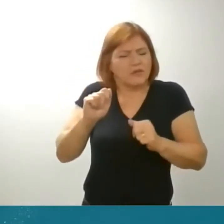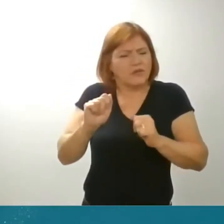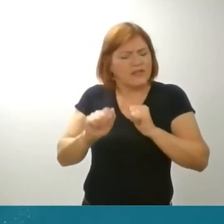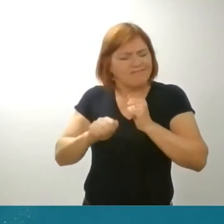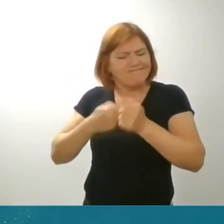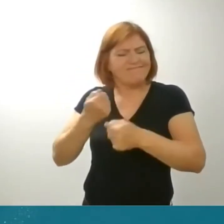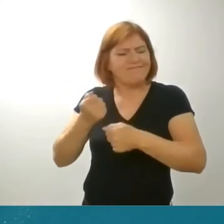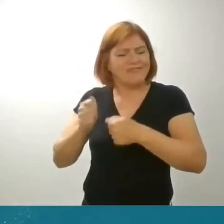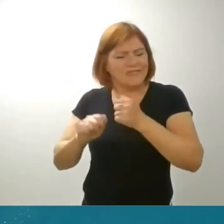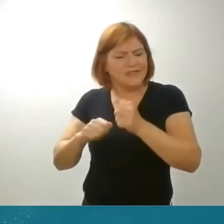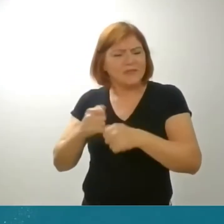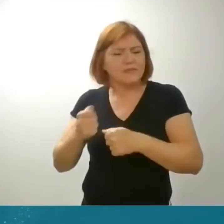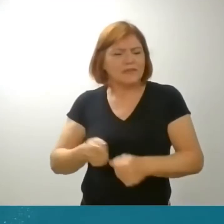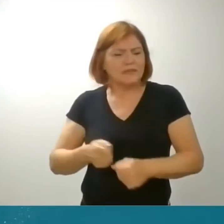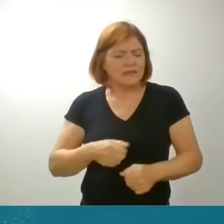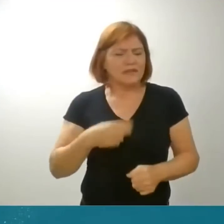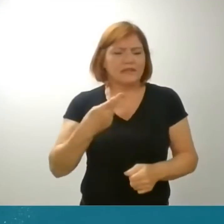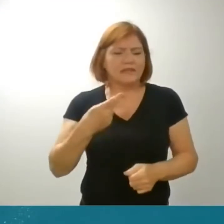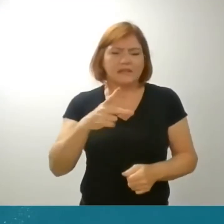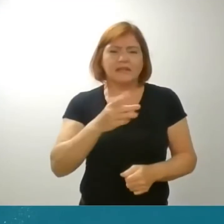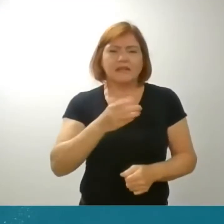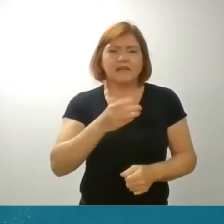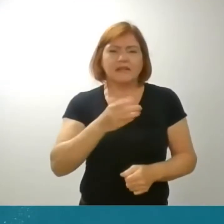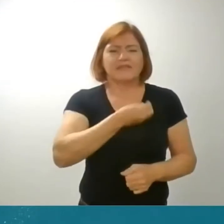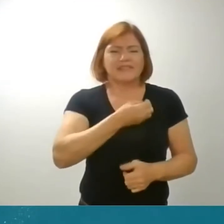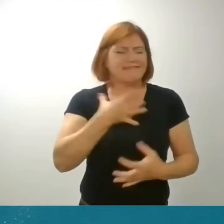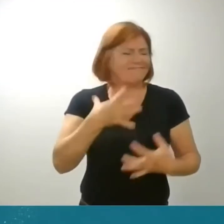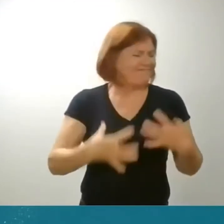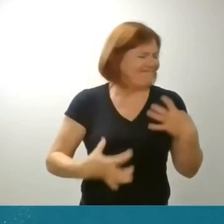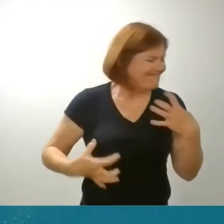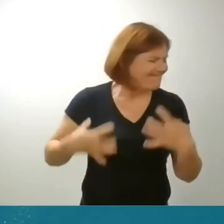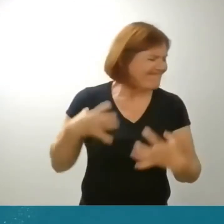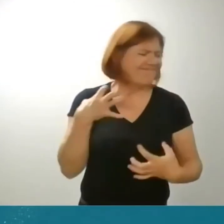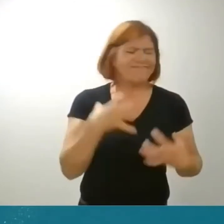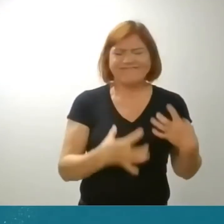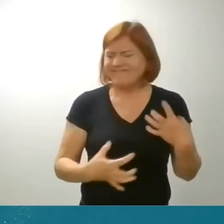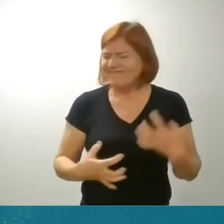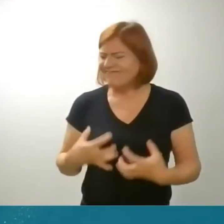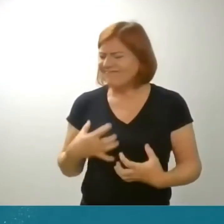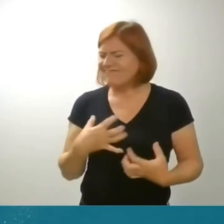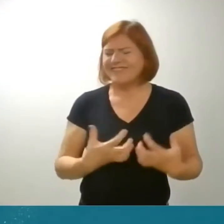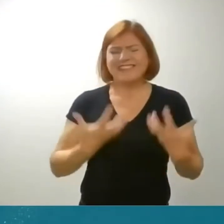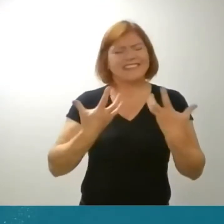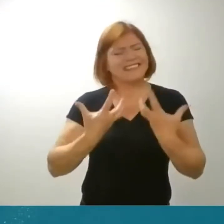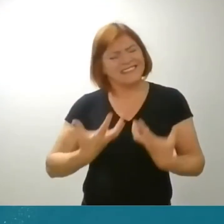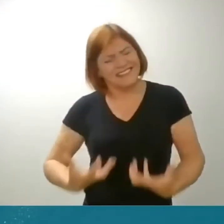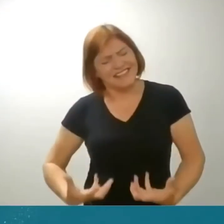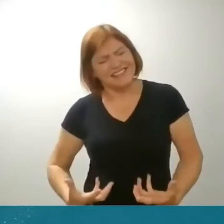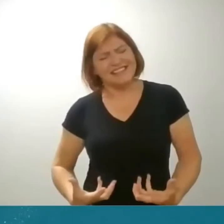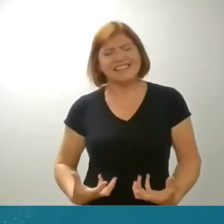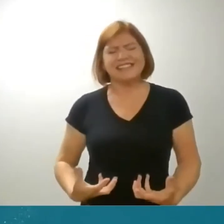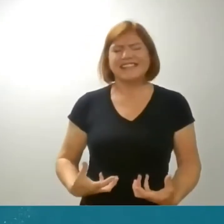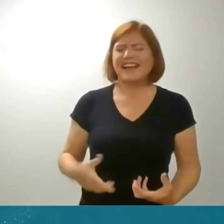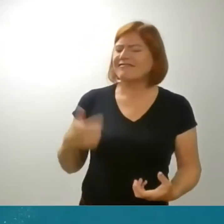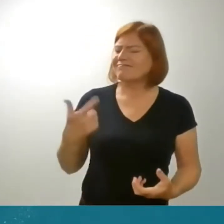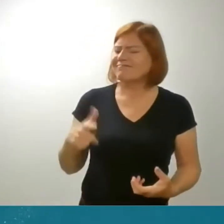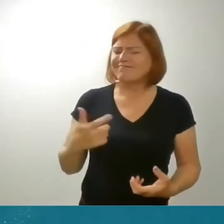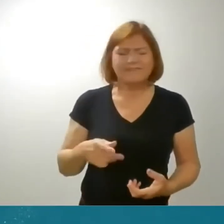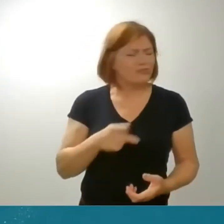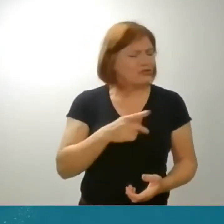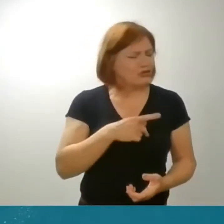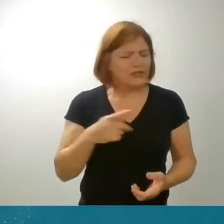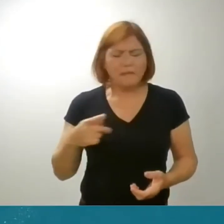Para que se aumente o seu governo e venha paz sem fim. sobre o trono de Davi, sobre o seu reino,